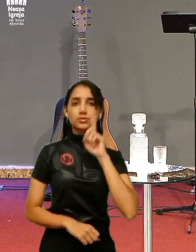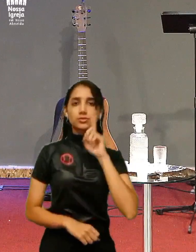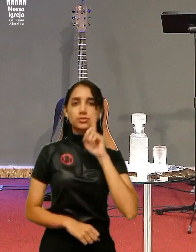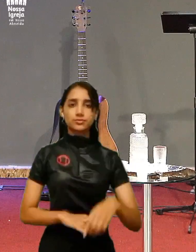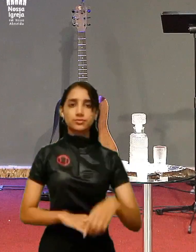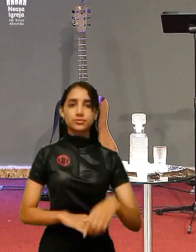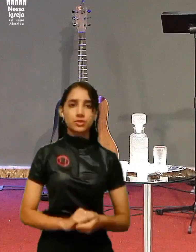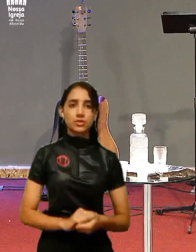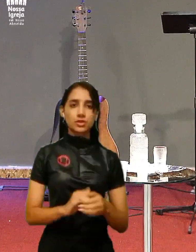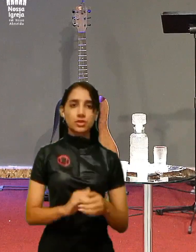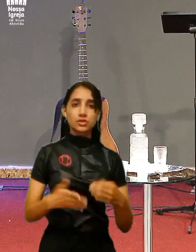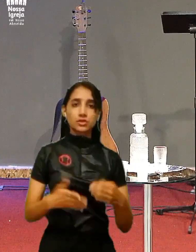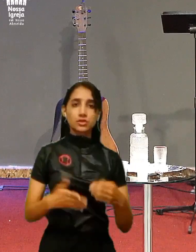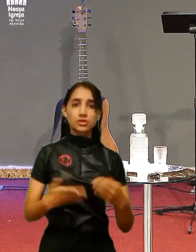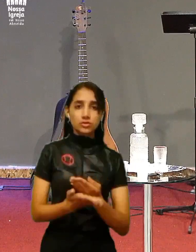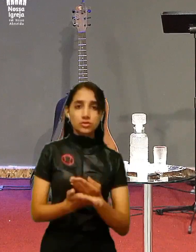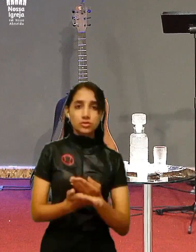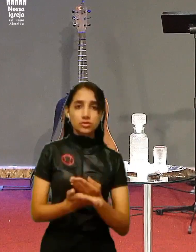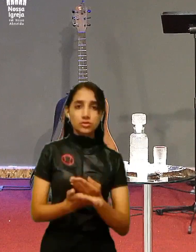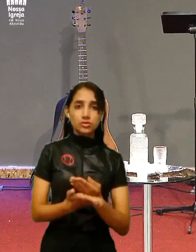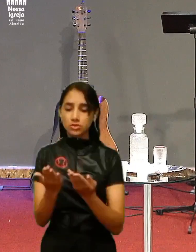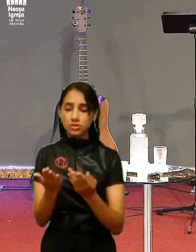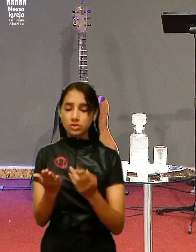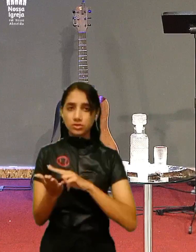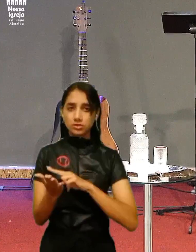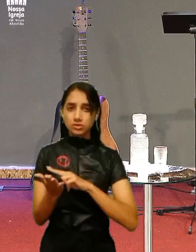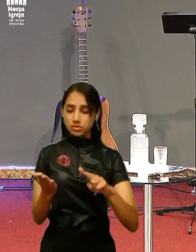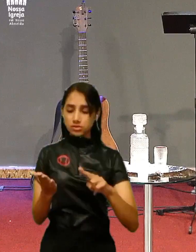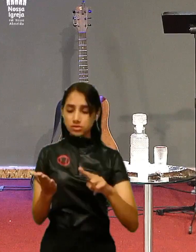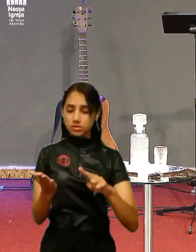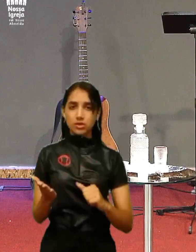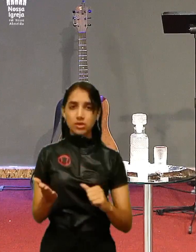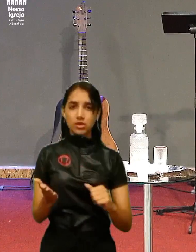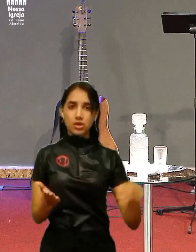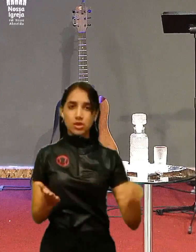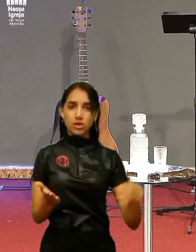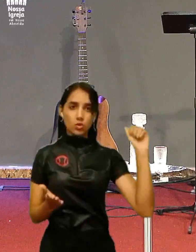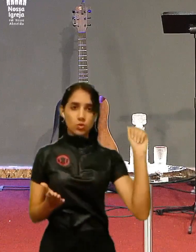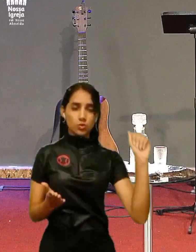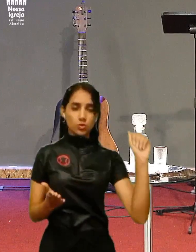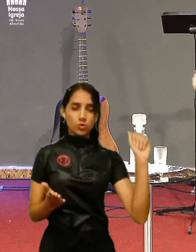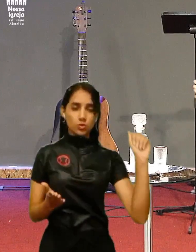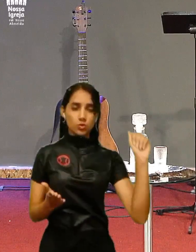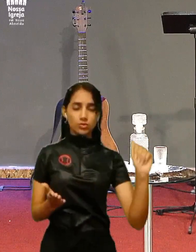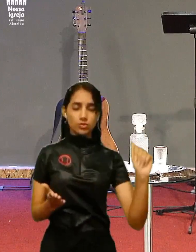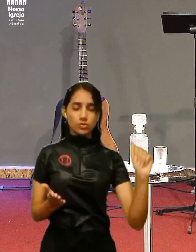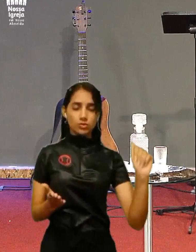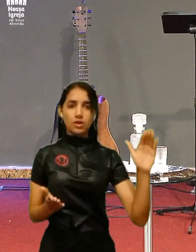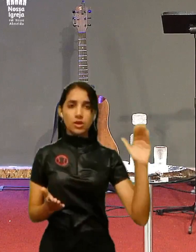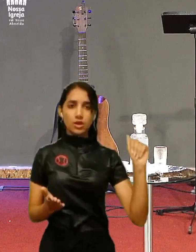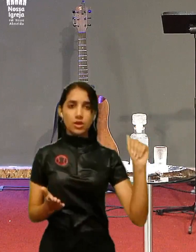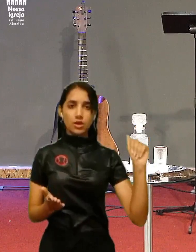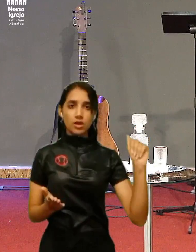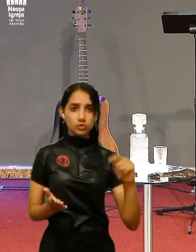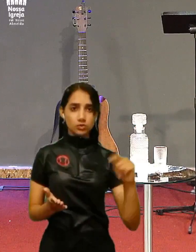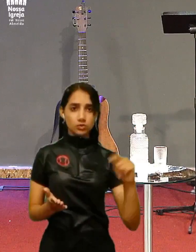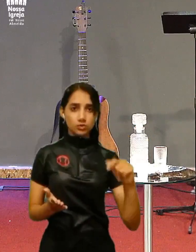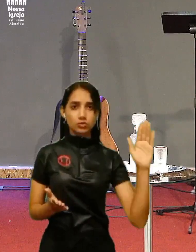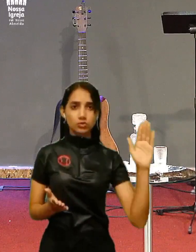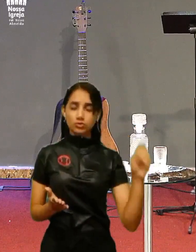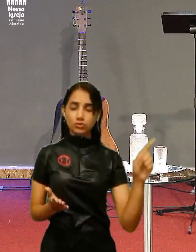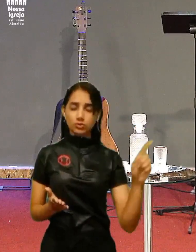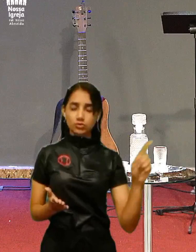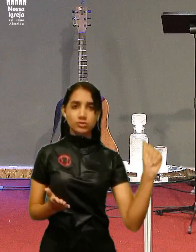Avivamento da Rua Azusa para ler, de um dos testemunhos da época, antes de chegar no avivamento, os primeiros capítulos, meus